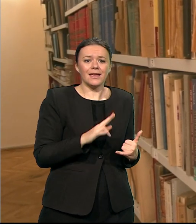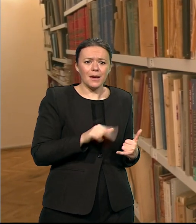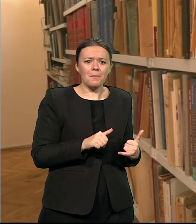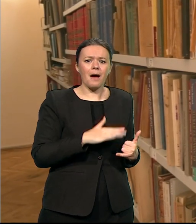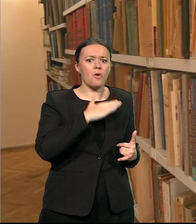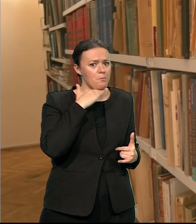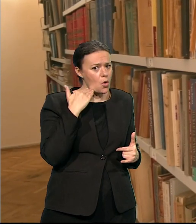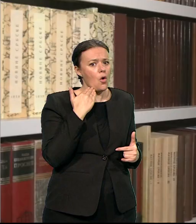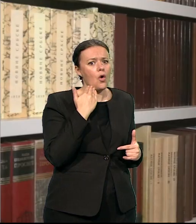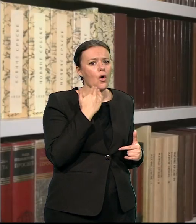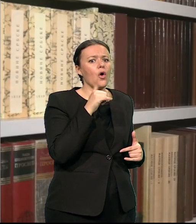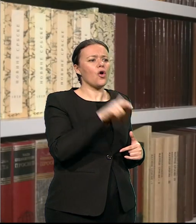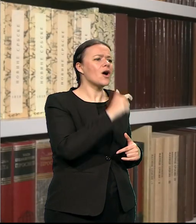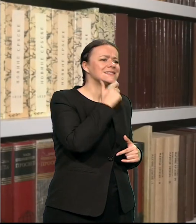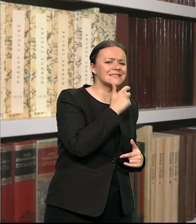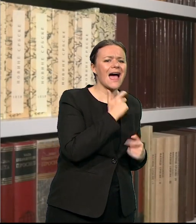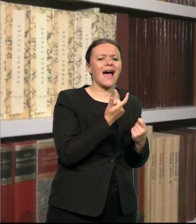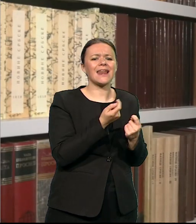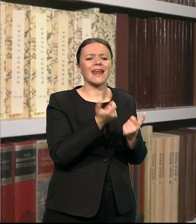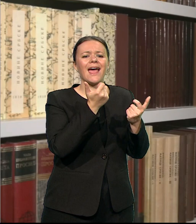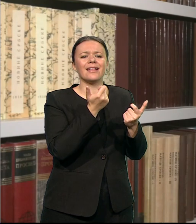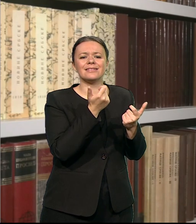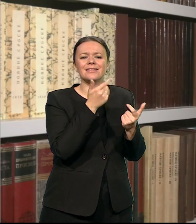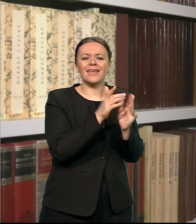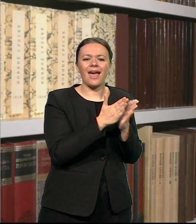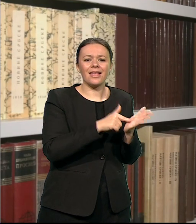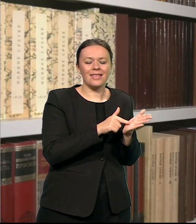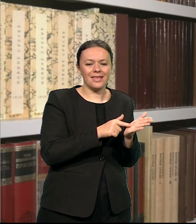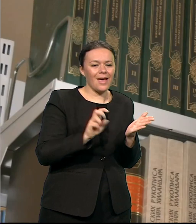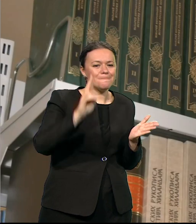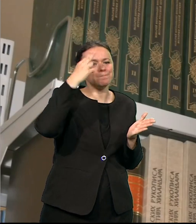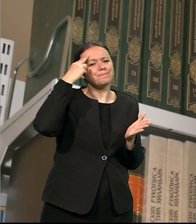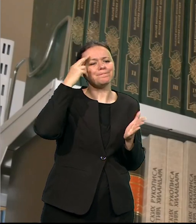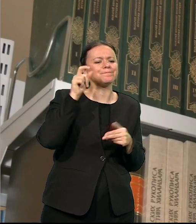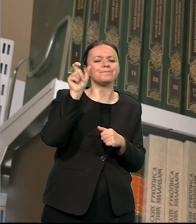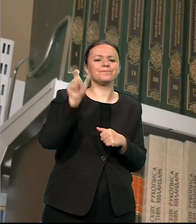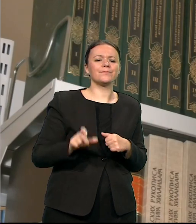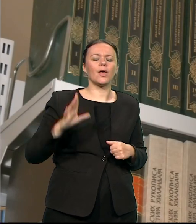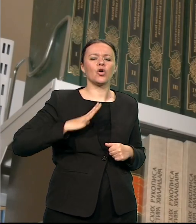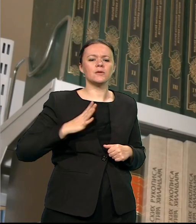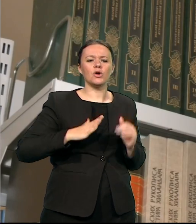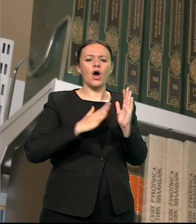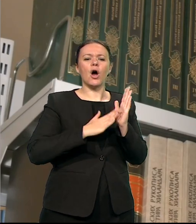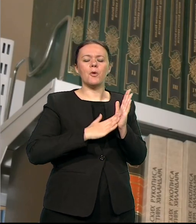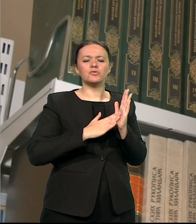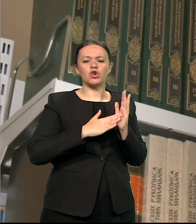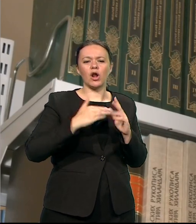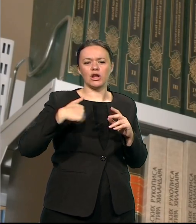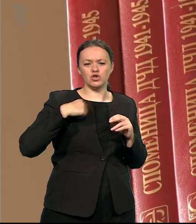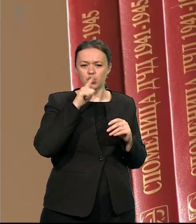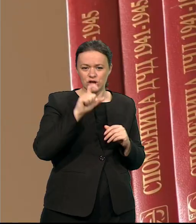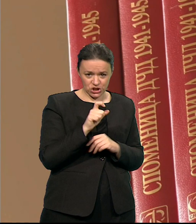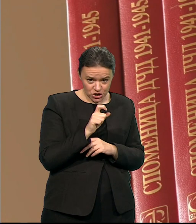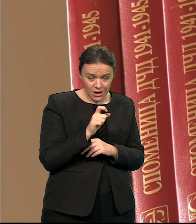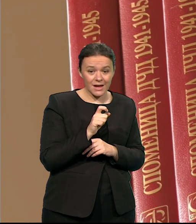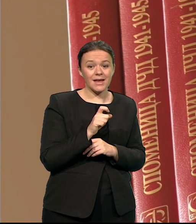mnoštvo starih i retkih knjiga i biblioteku čuvenoga gospodina Momčila Đujića i samim